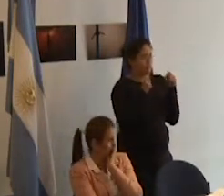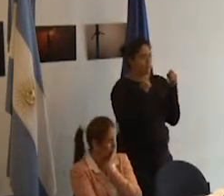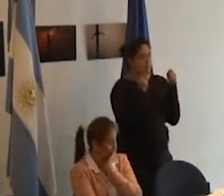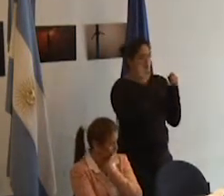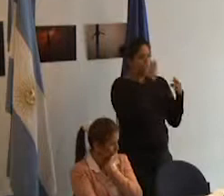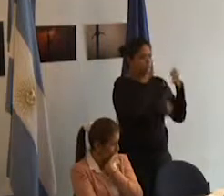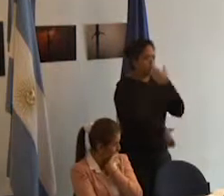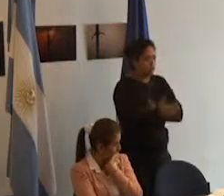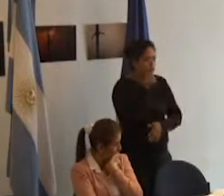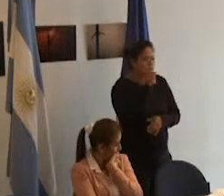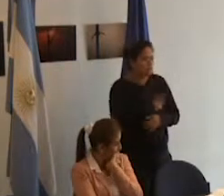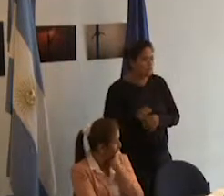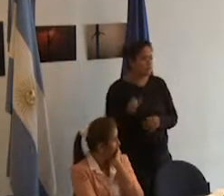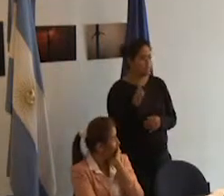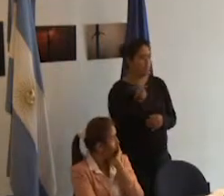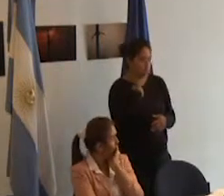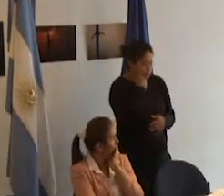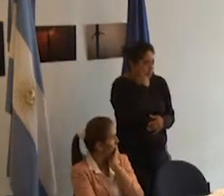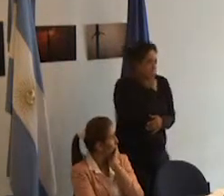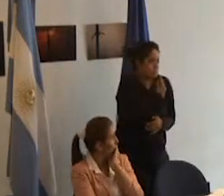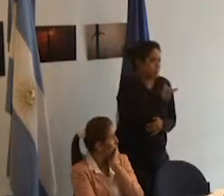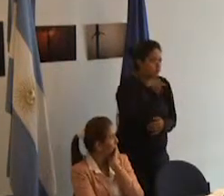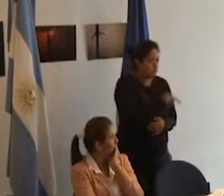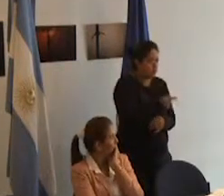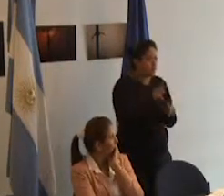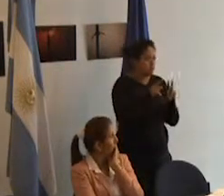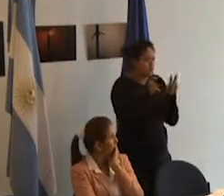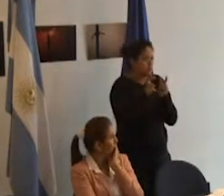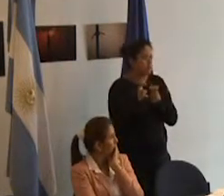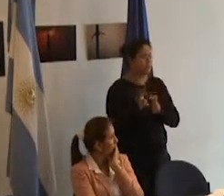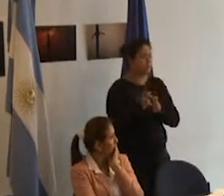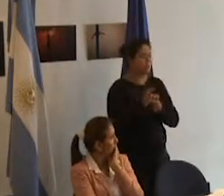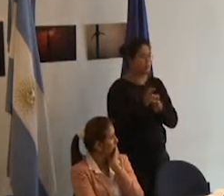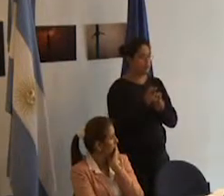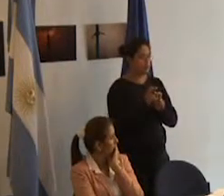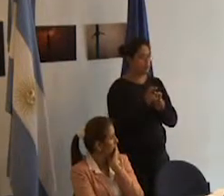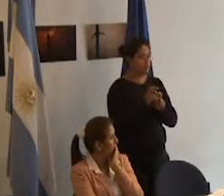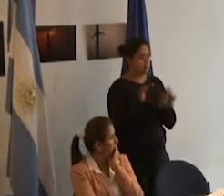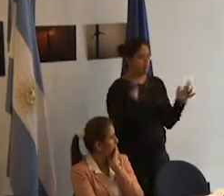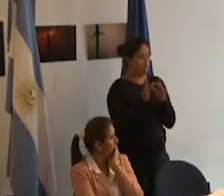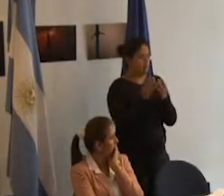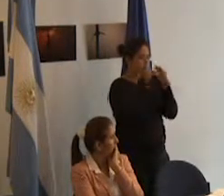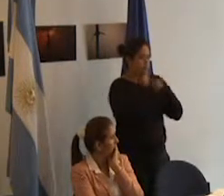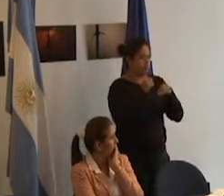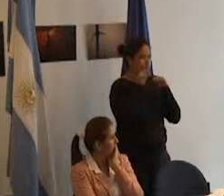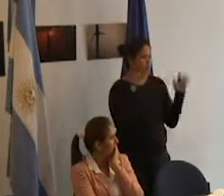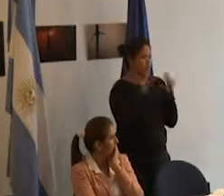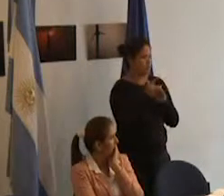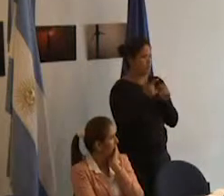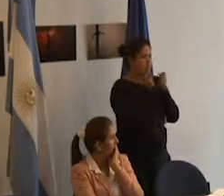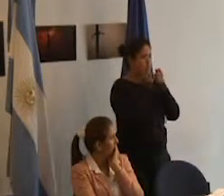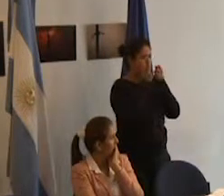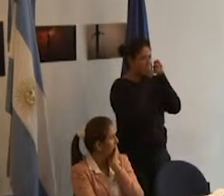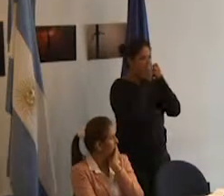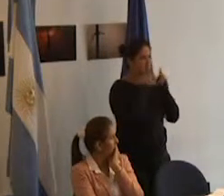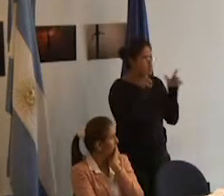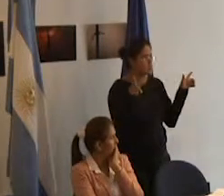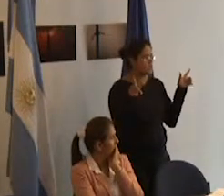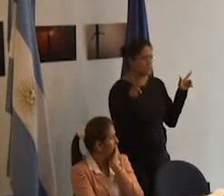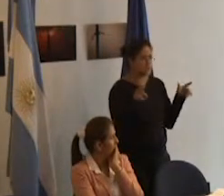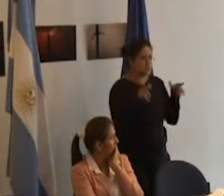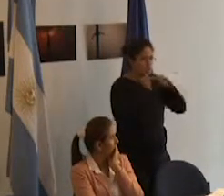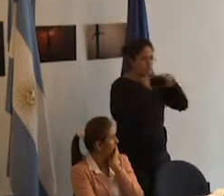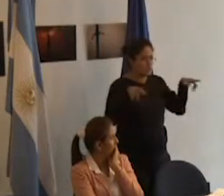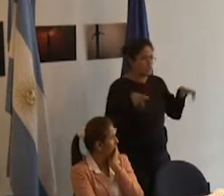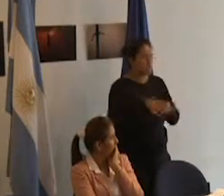los discapacitados, y no sé qué. Me interesé mucho el tema desde mi formación, que es la lingüística, pero como